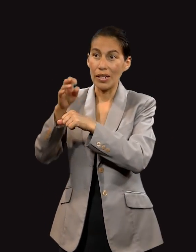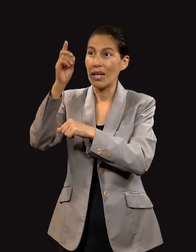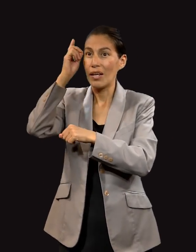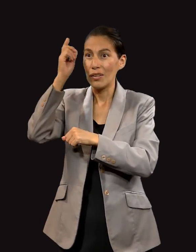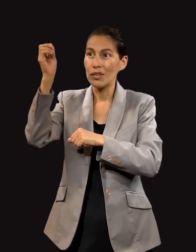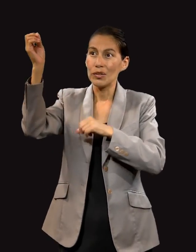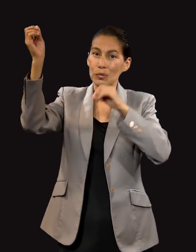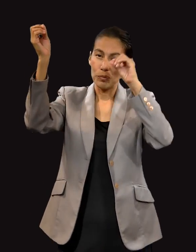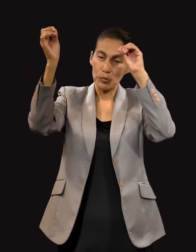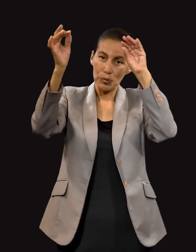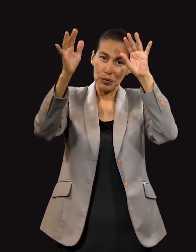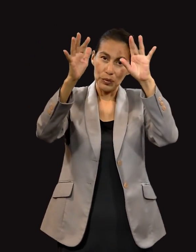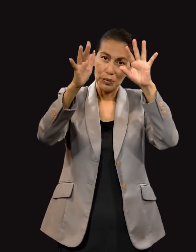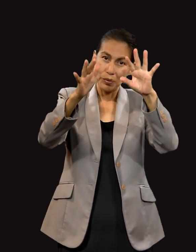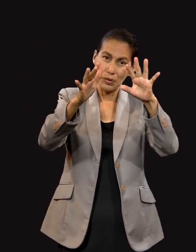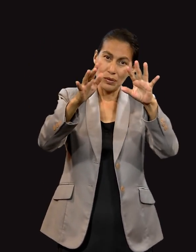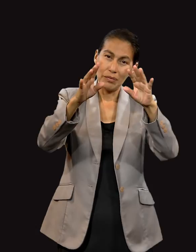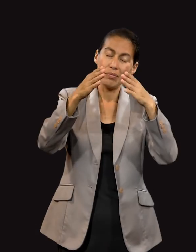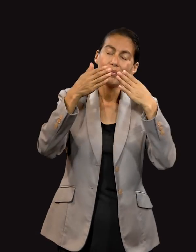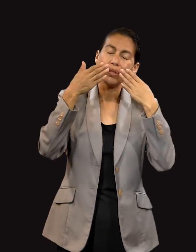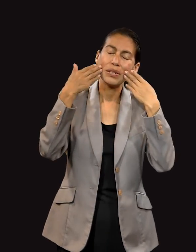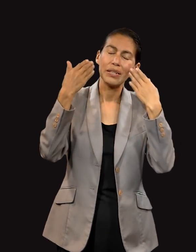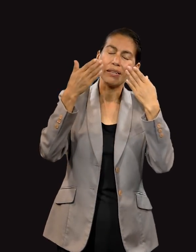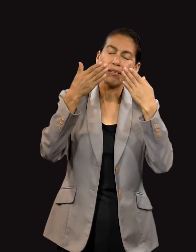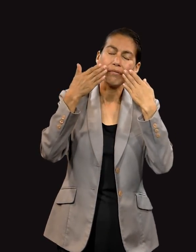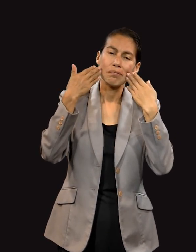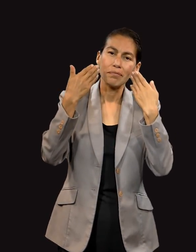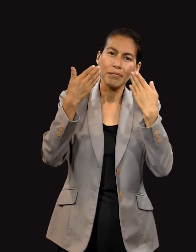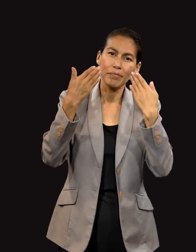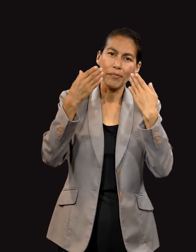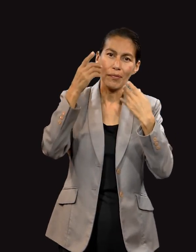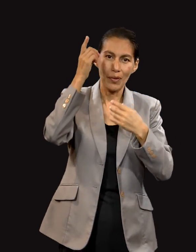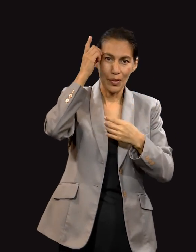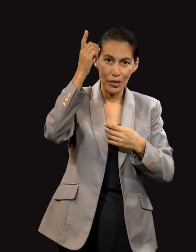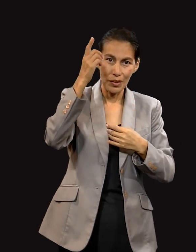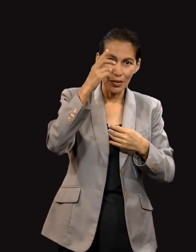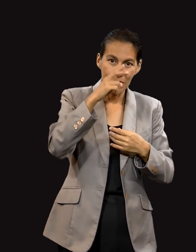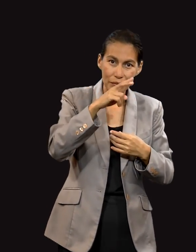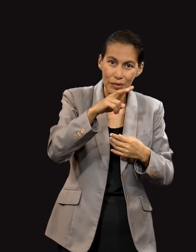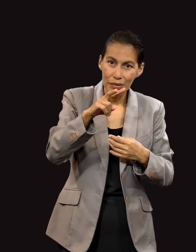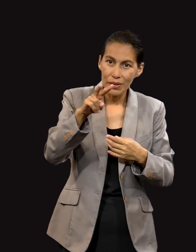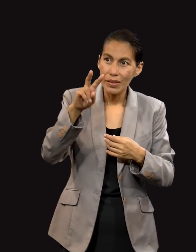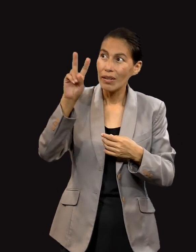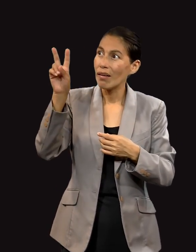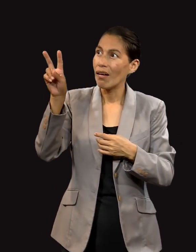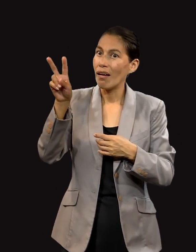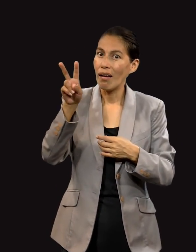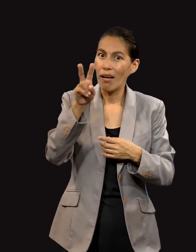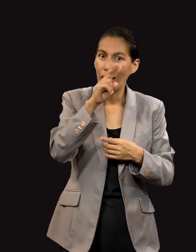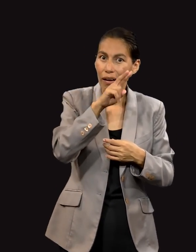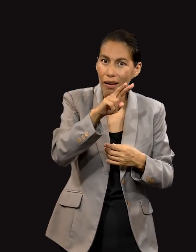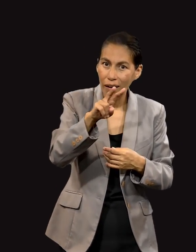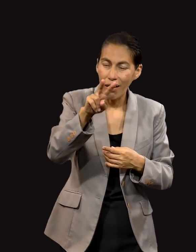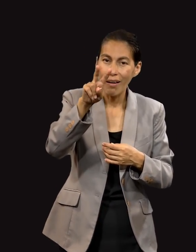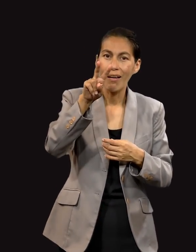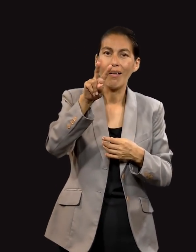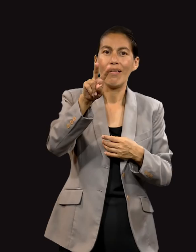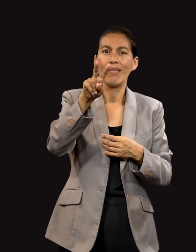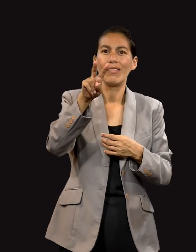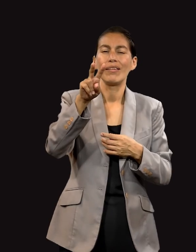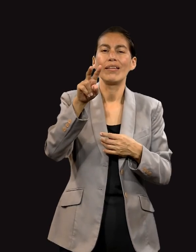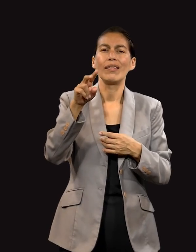te bendiga y te guarde. Dios haga resplandecer su rostro sobre ti y tenga de ti misericordia.